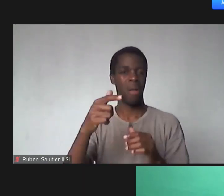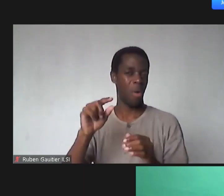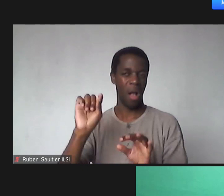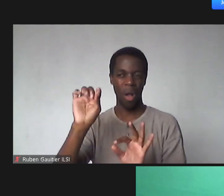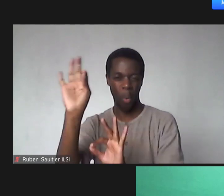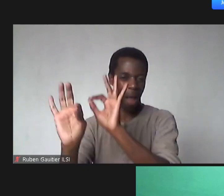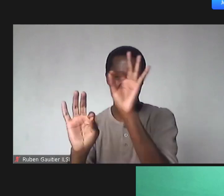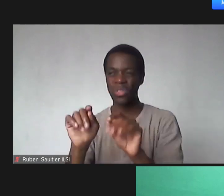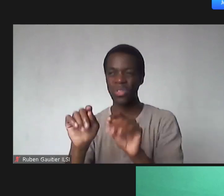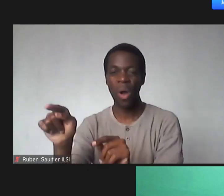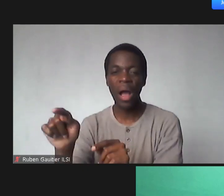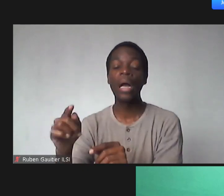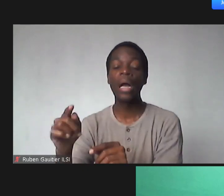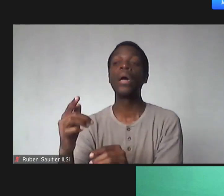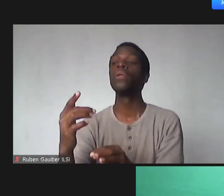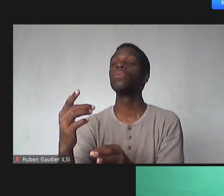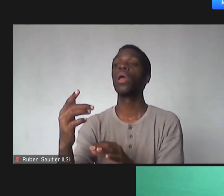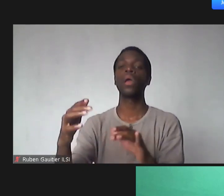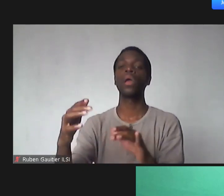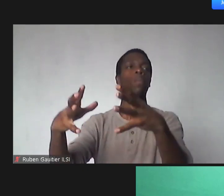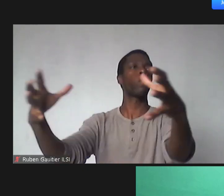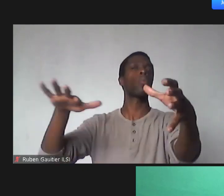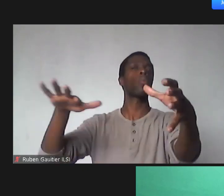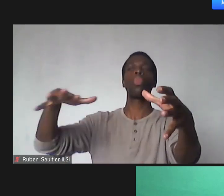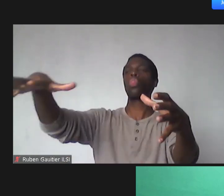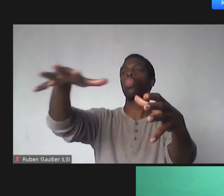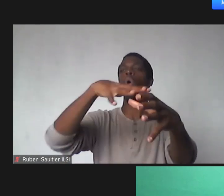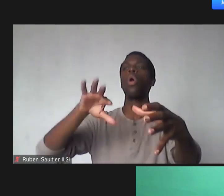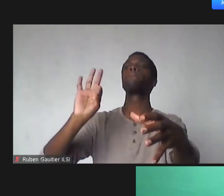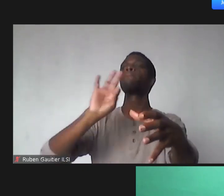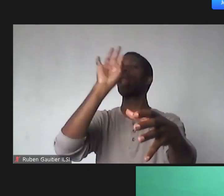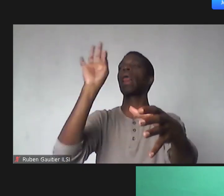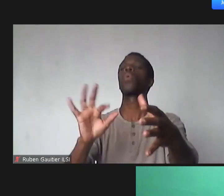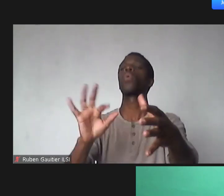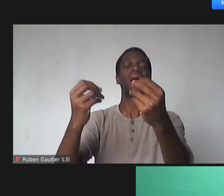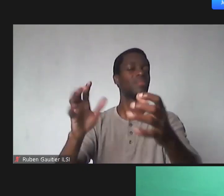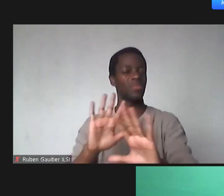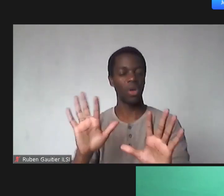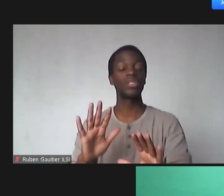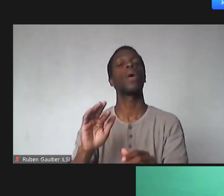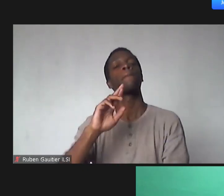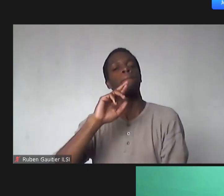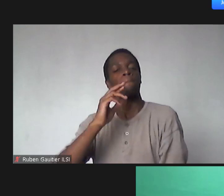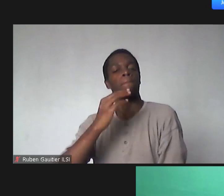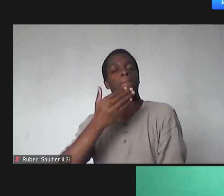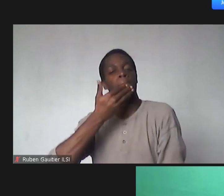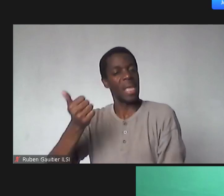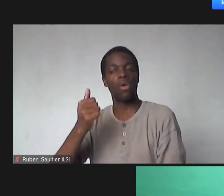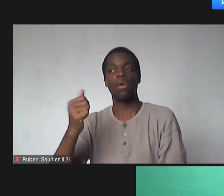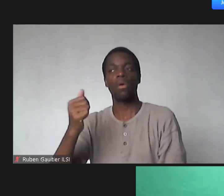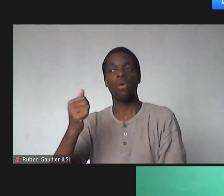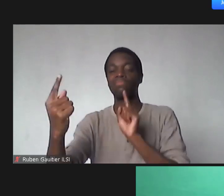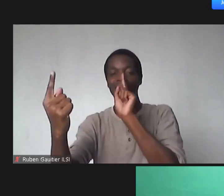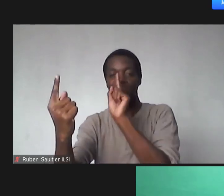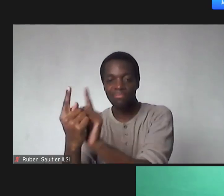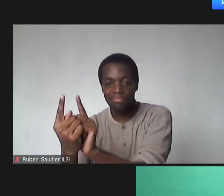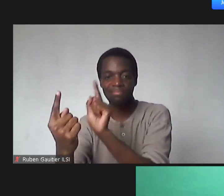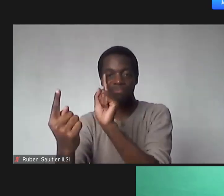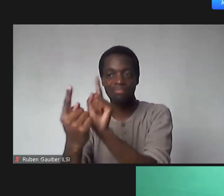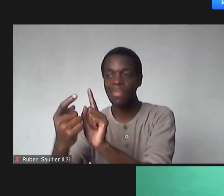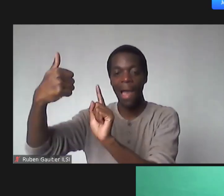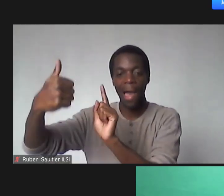ser para cada persona. Esto ahora tiene mucho trabajo, tiene que ser hecho. Los países que opten para aplicar